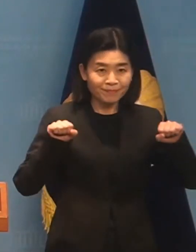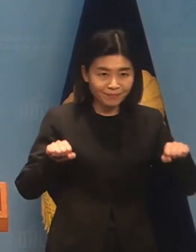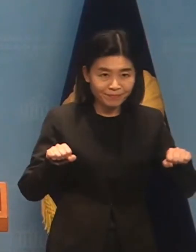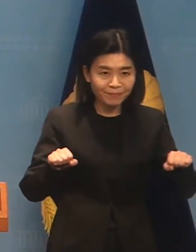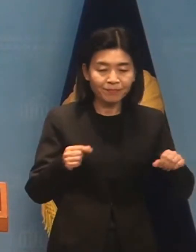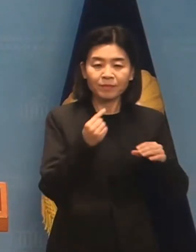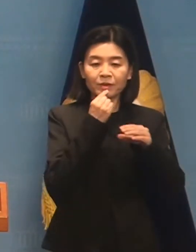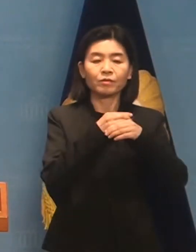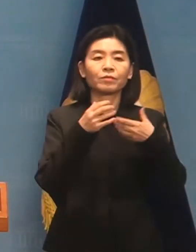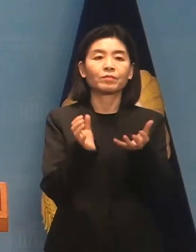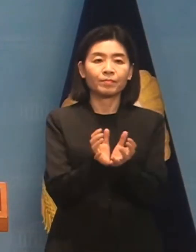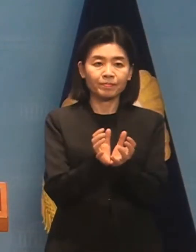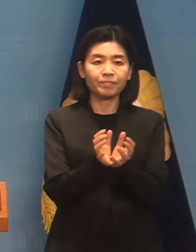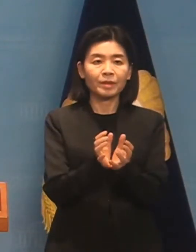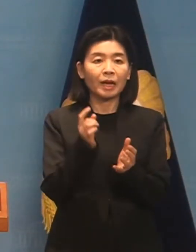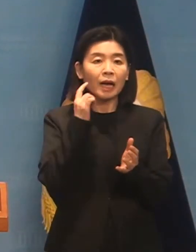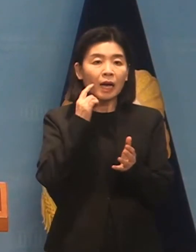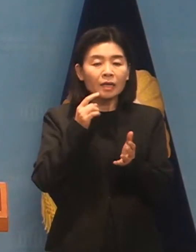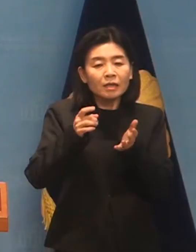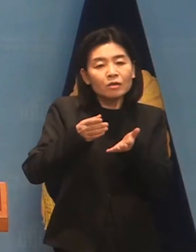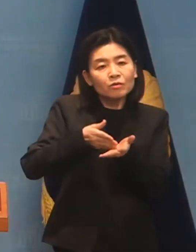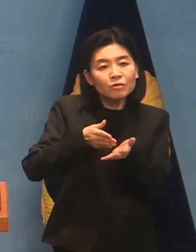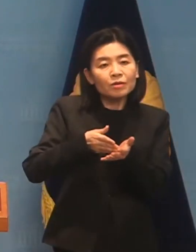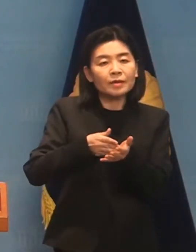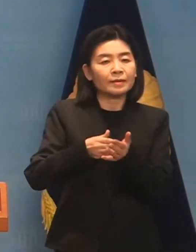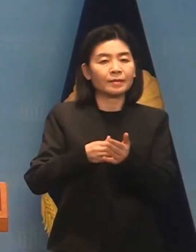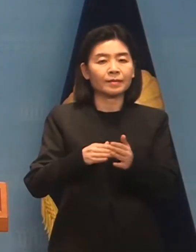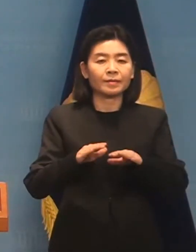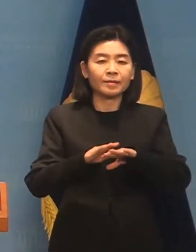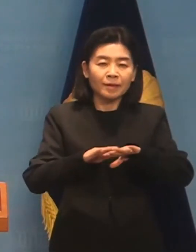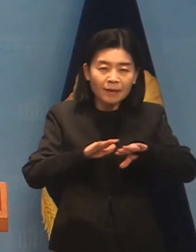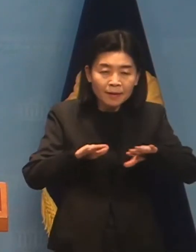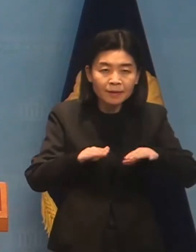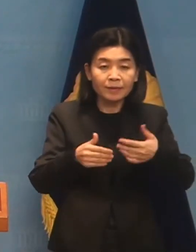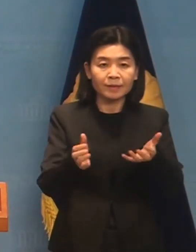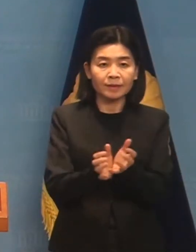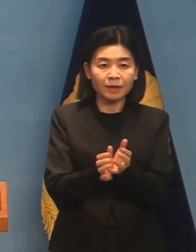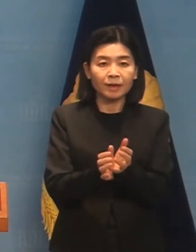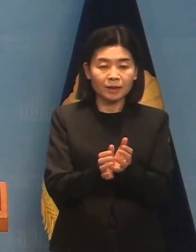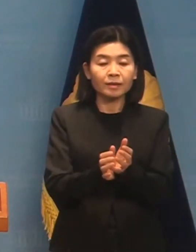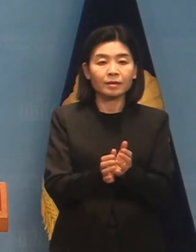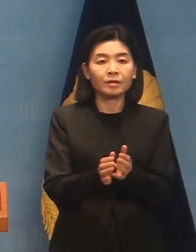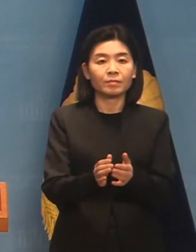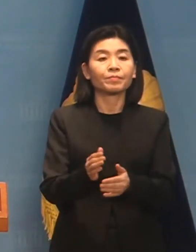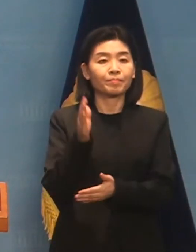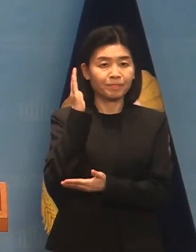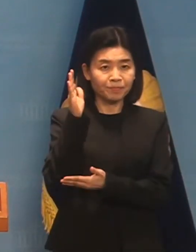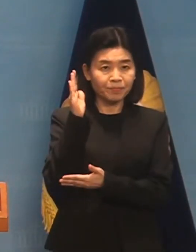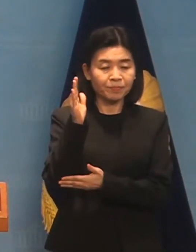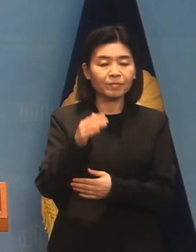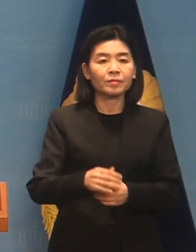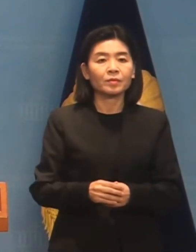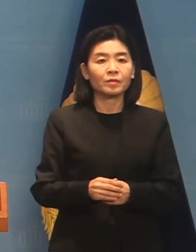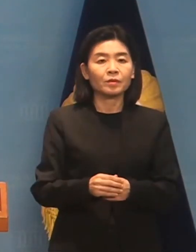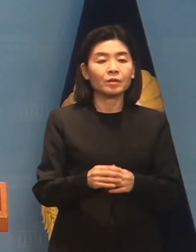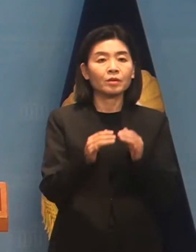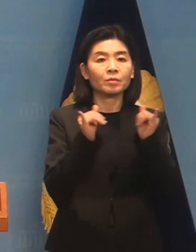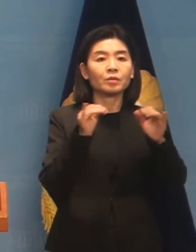안녕하십니까. 더불어민주당 가짜뉴스 대응당 및 민주 파출소 일일 브리핑하겠습니다.